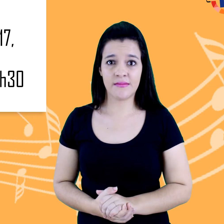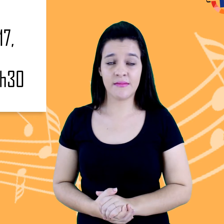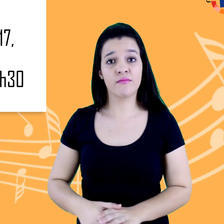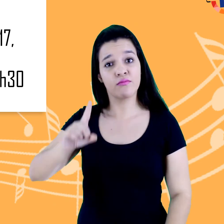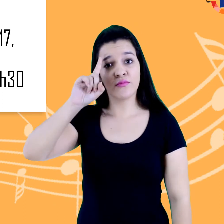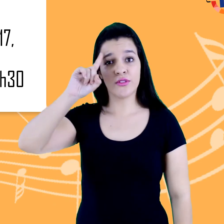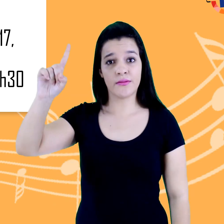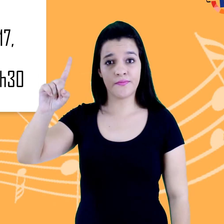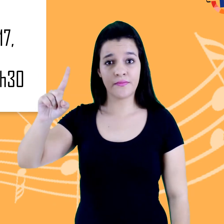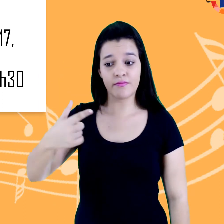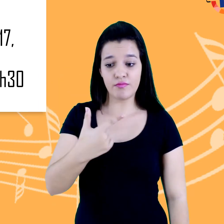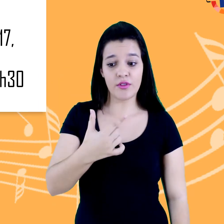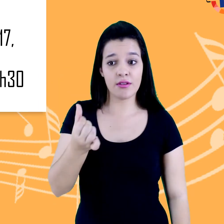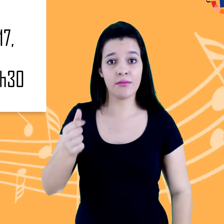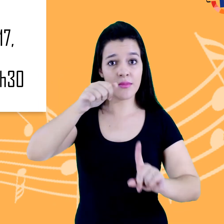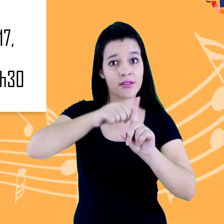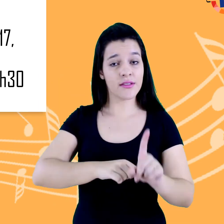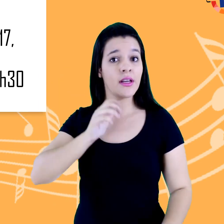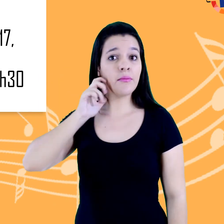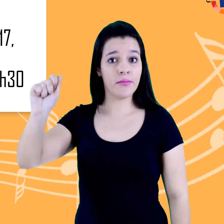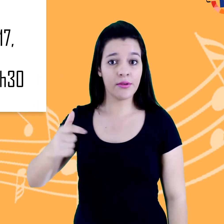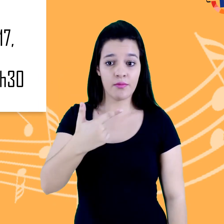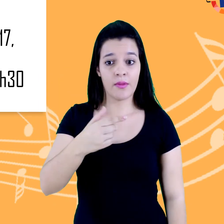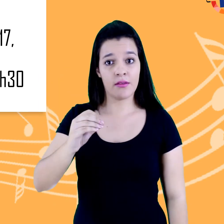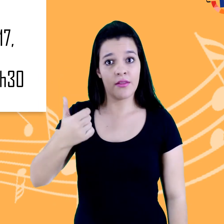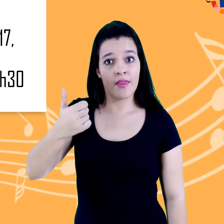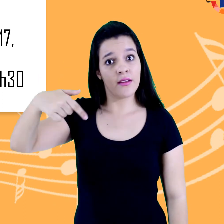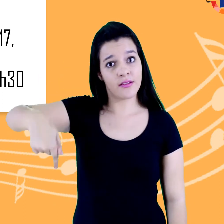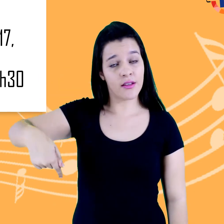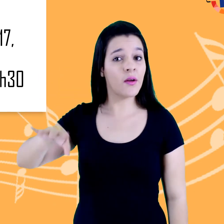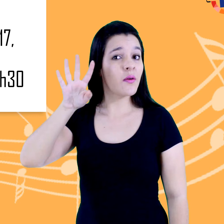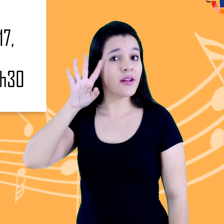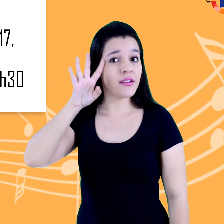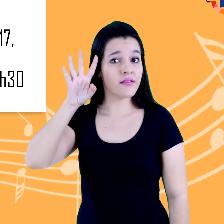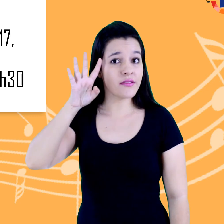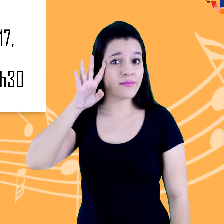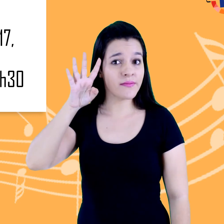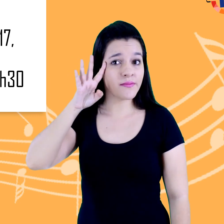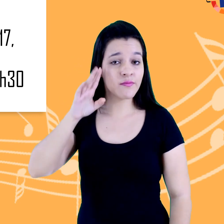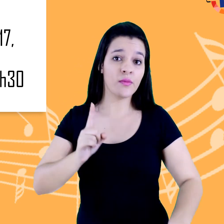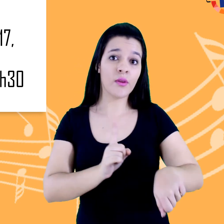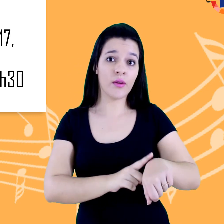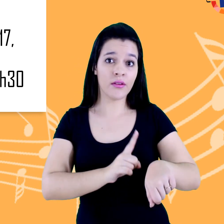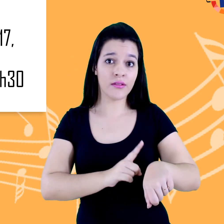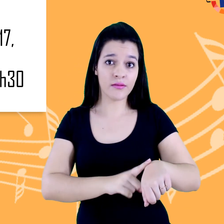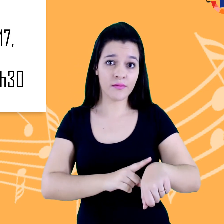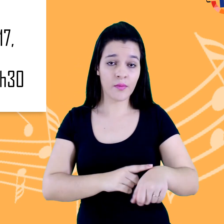Data: 26 de abril de 2017, quarta-feira. Horário: das